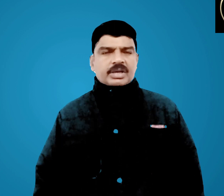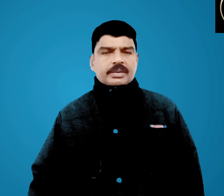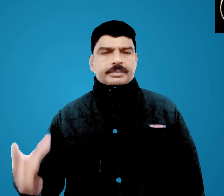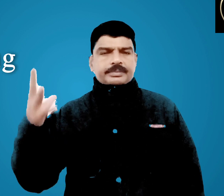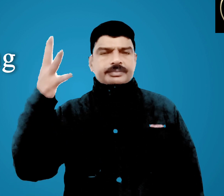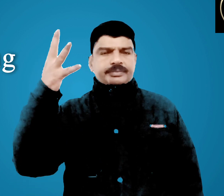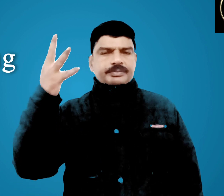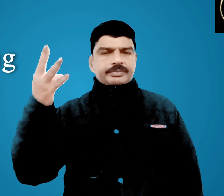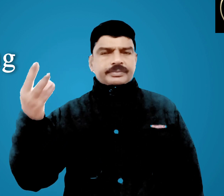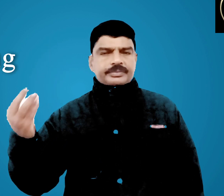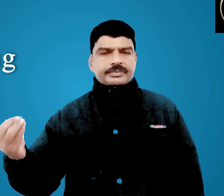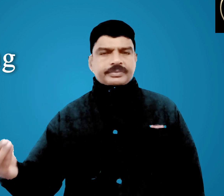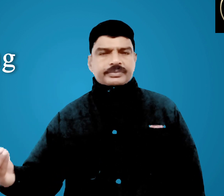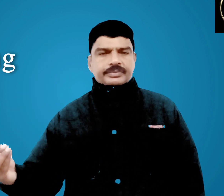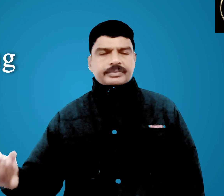शाम